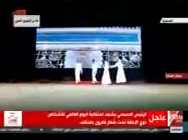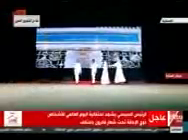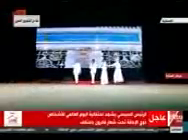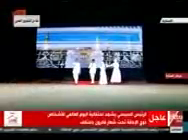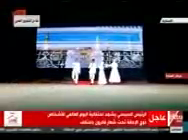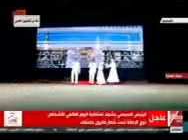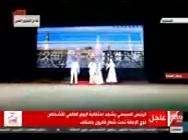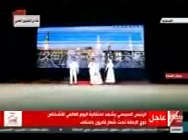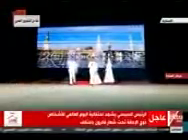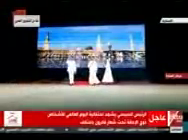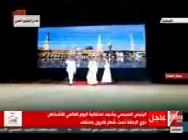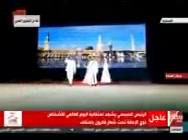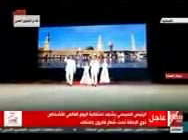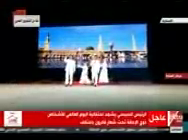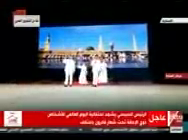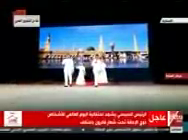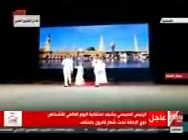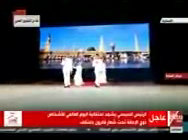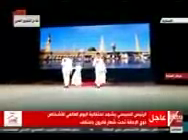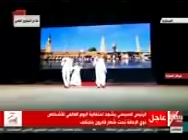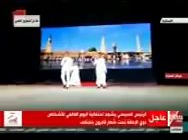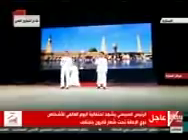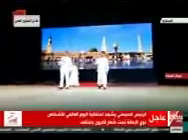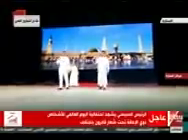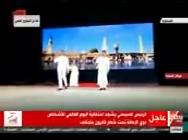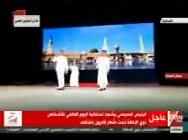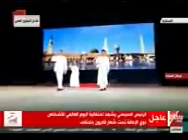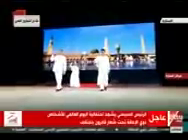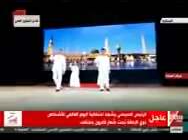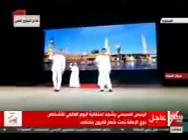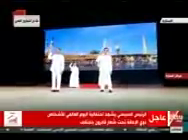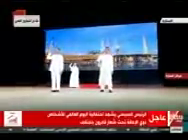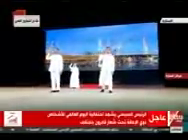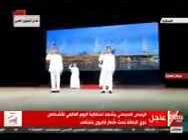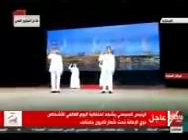السلام عليك يا رسول